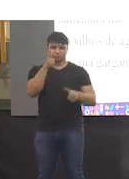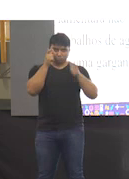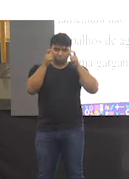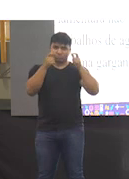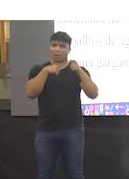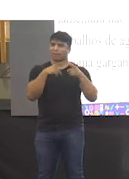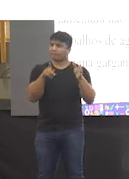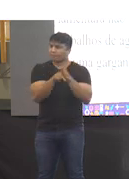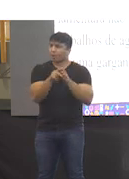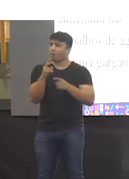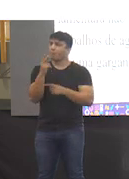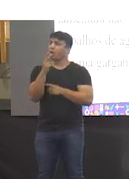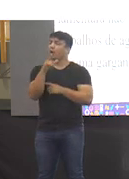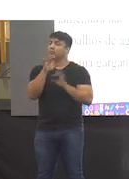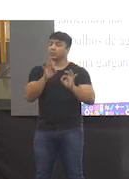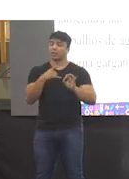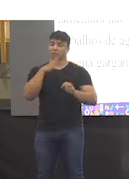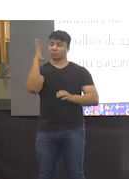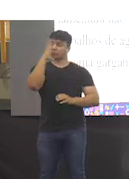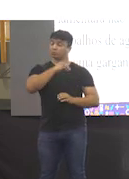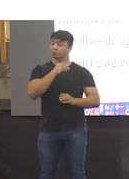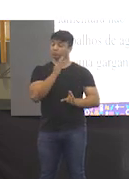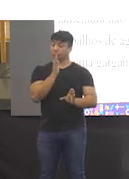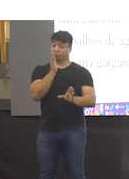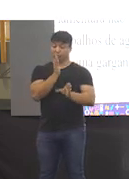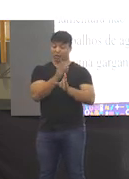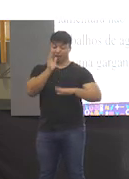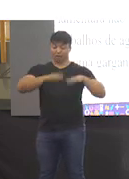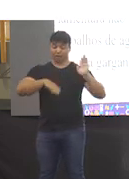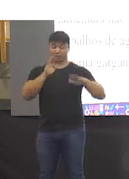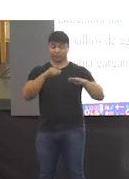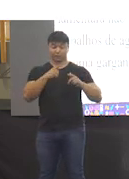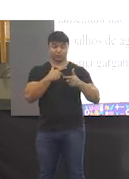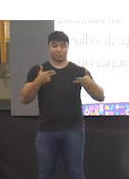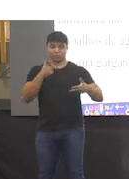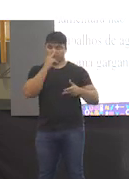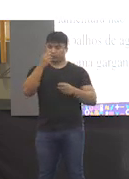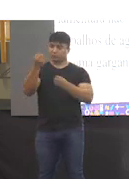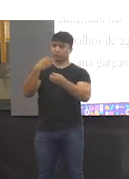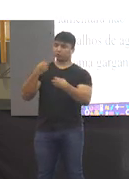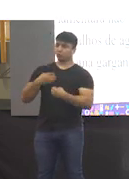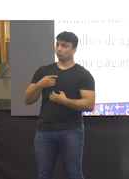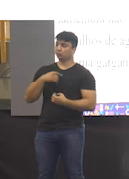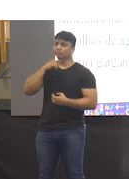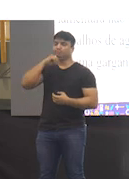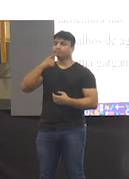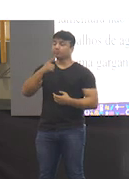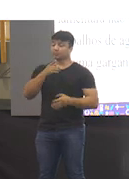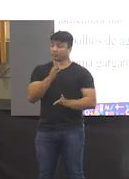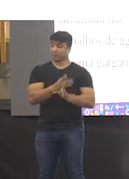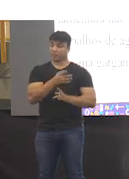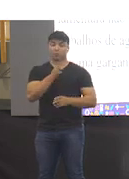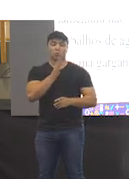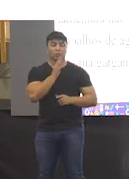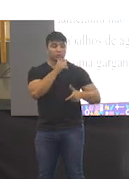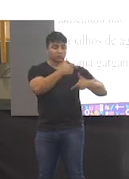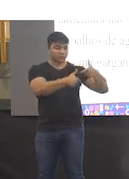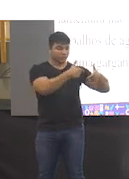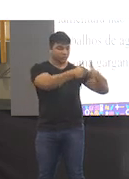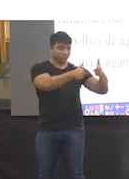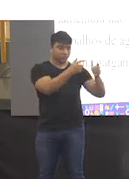da virtude, um modo bonito e por vezes lamentara não ser mais instruída. Conhecia muitos trabalhos